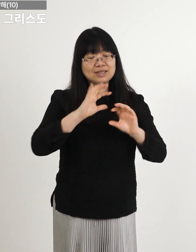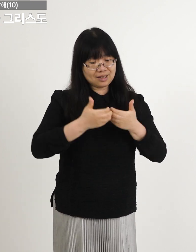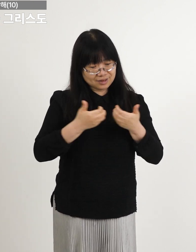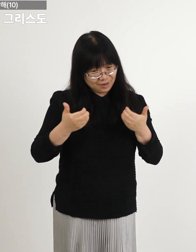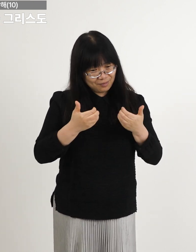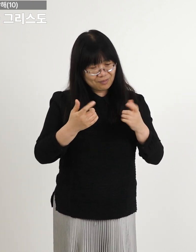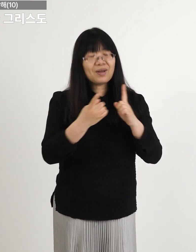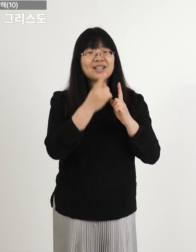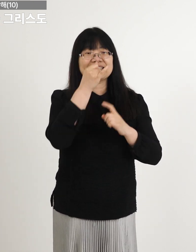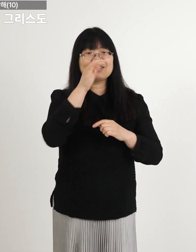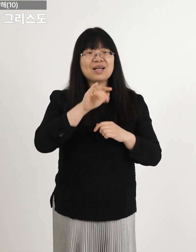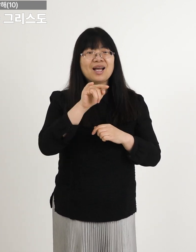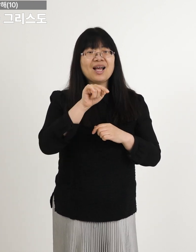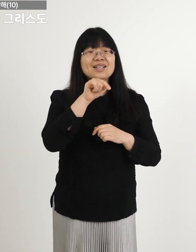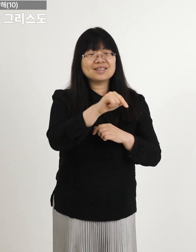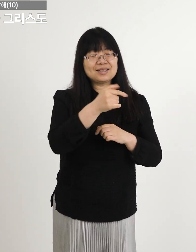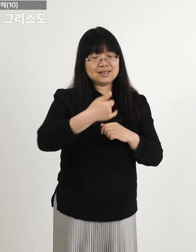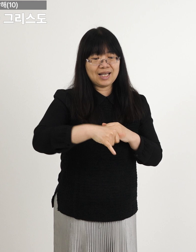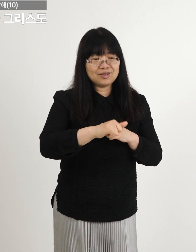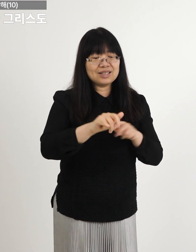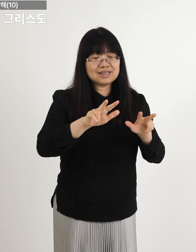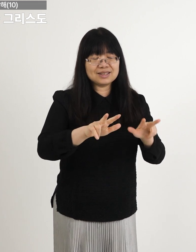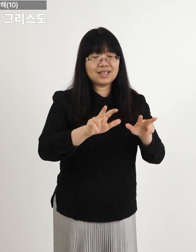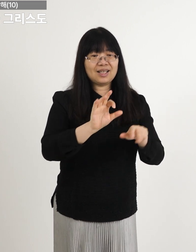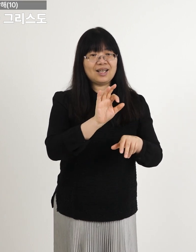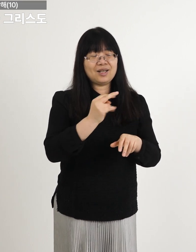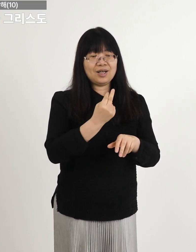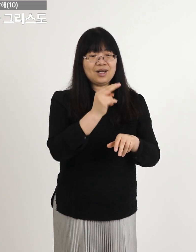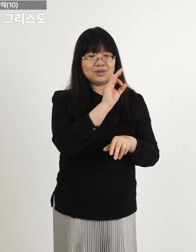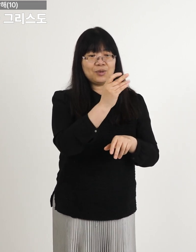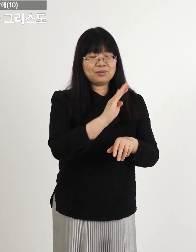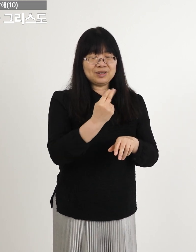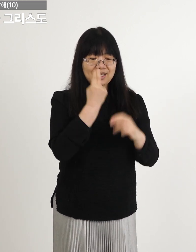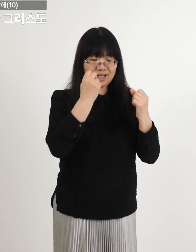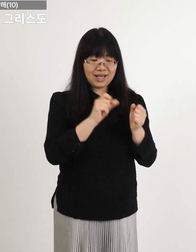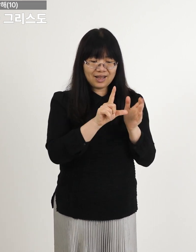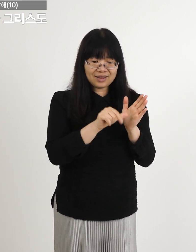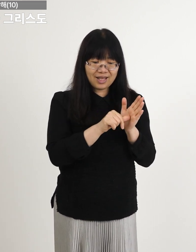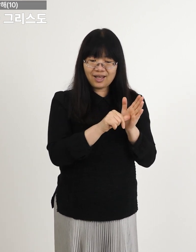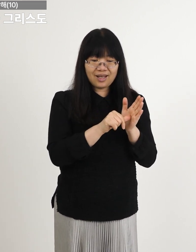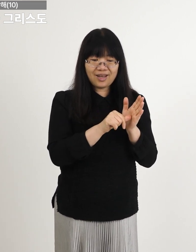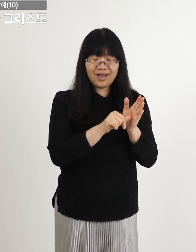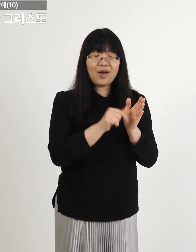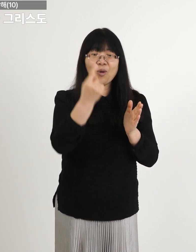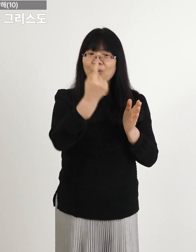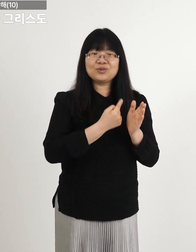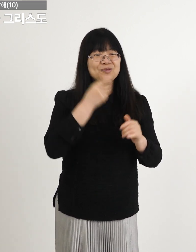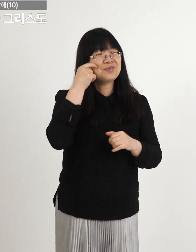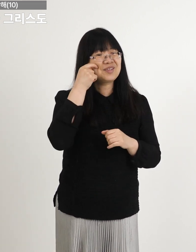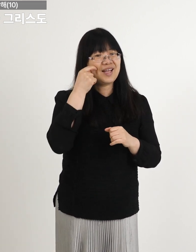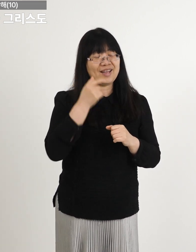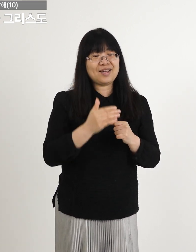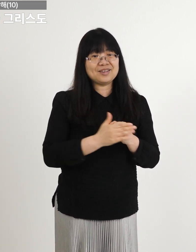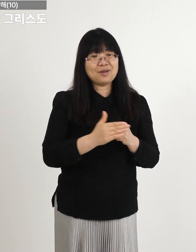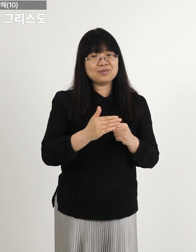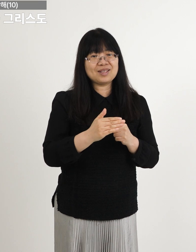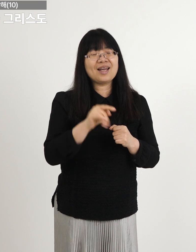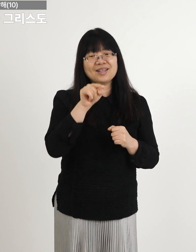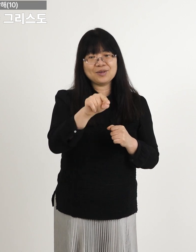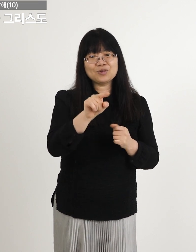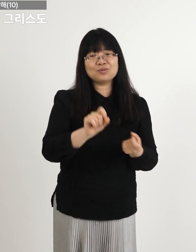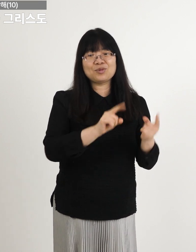그 자녀들은 욥에게로 올 수 없어요. 이것이 부활의